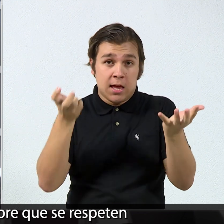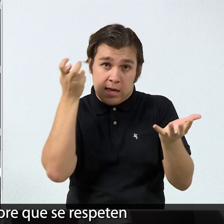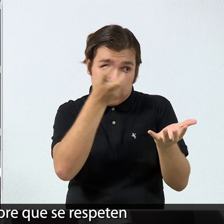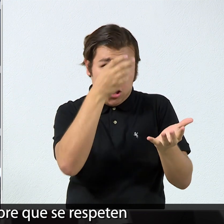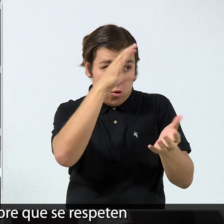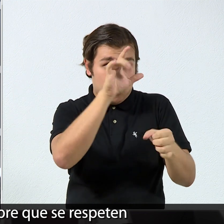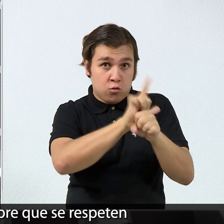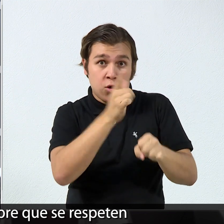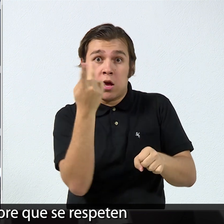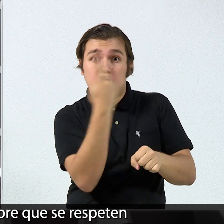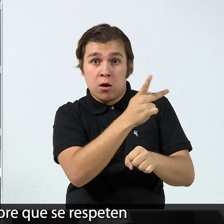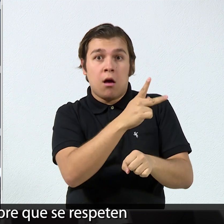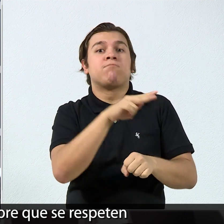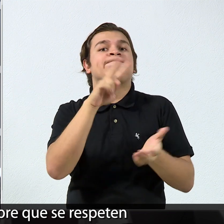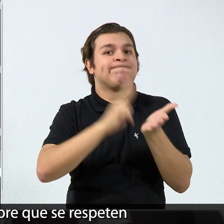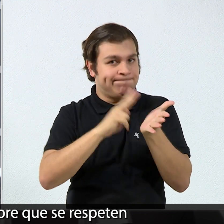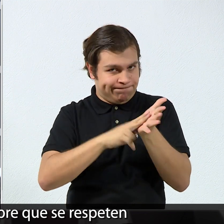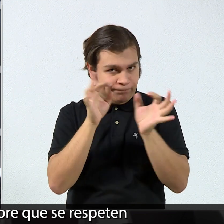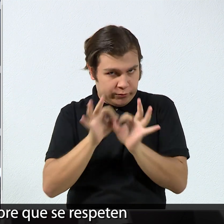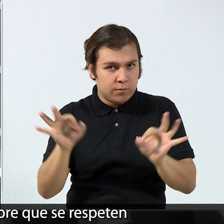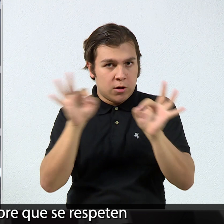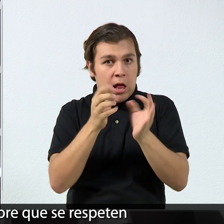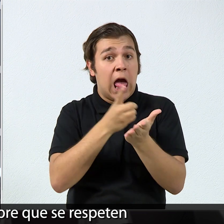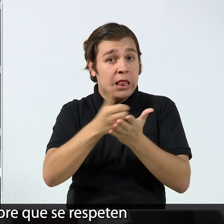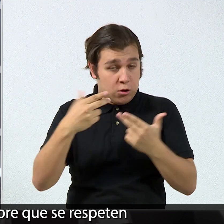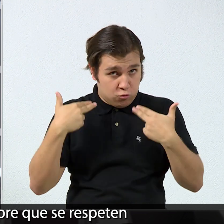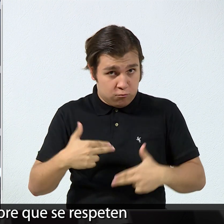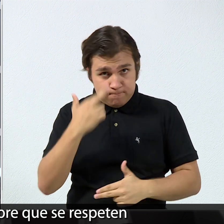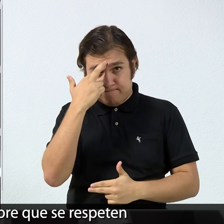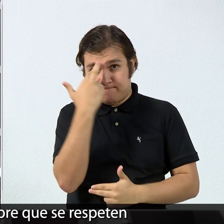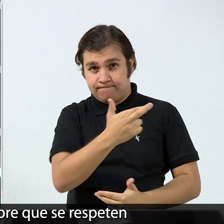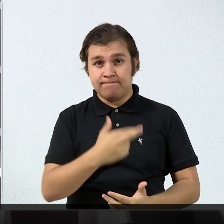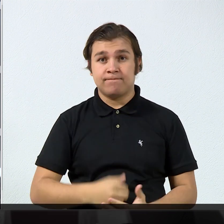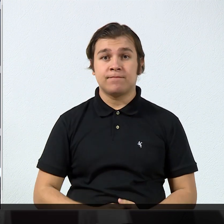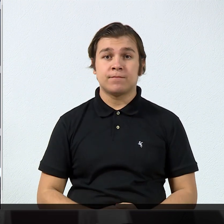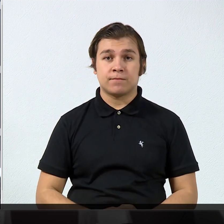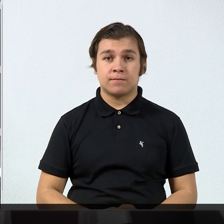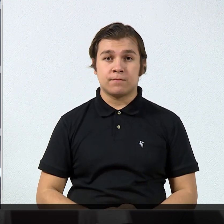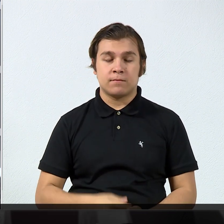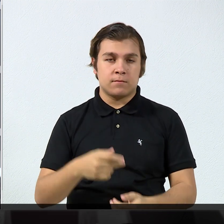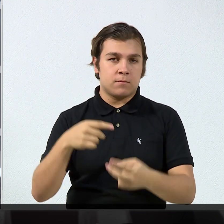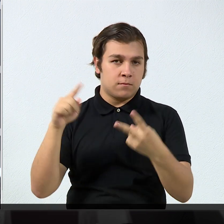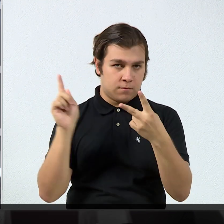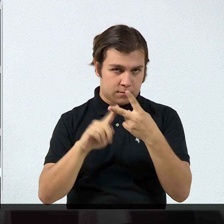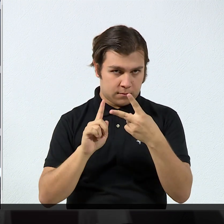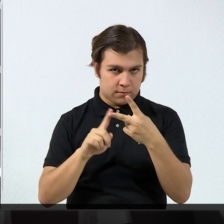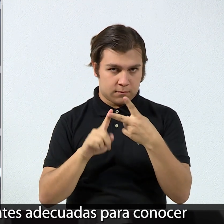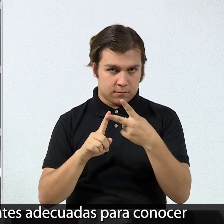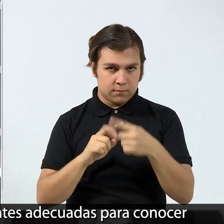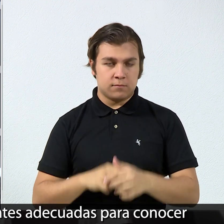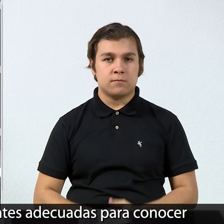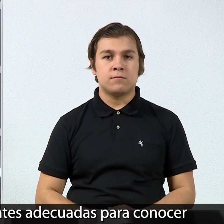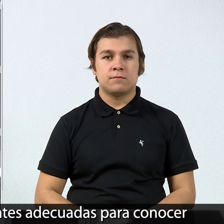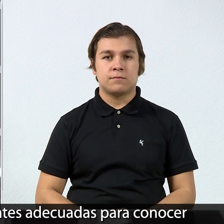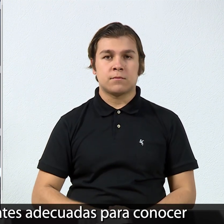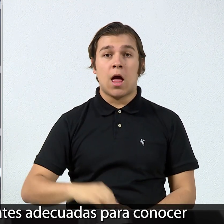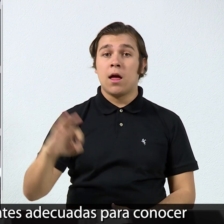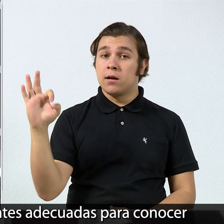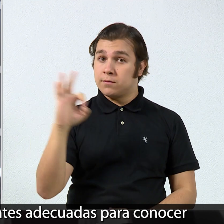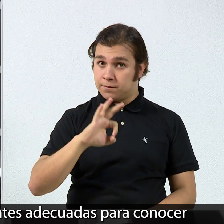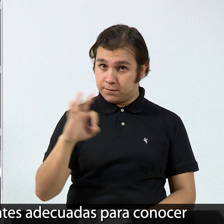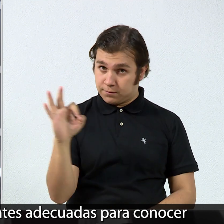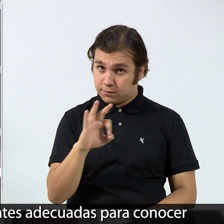como válidas siempre que se respeten los derechos humanos. Segundo, en su caso, se habrá de acudir a las